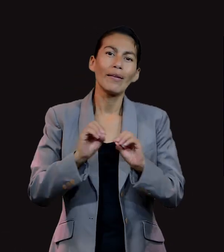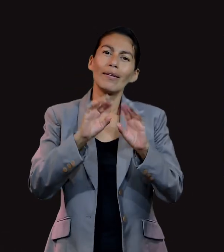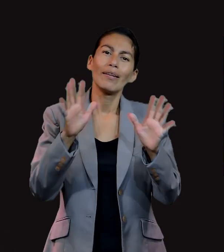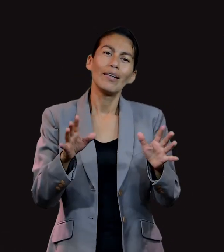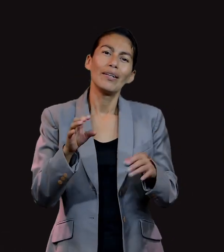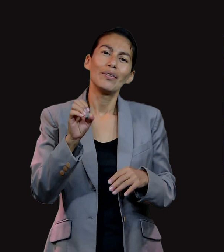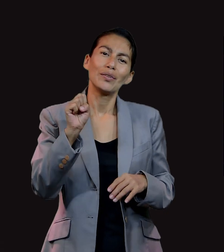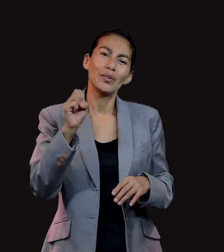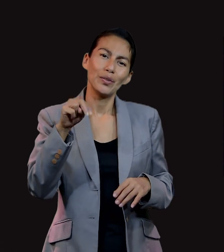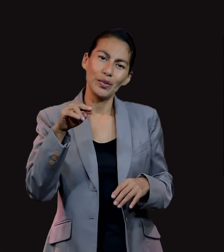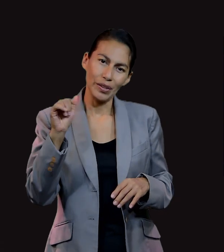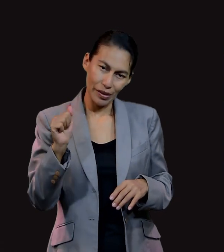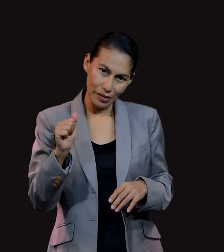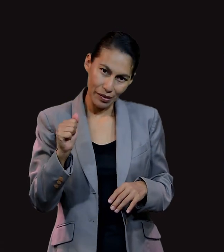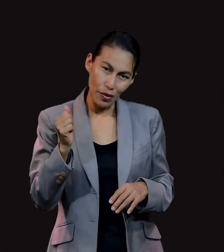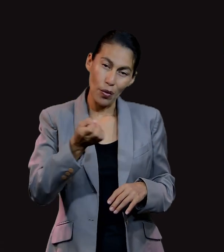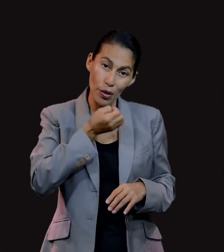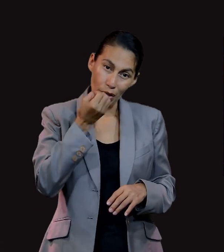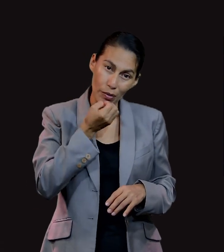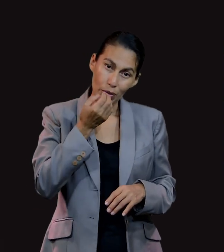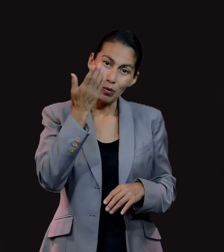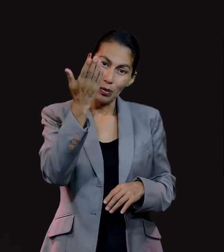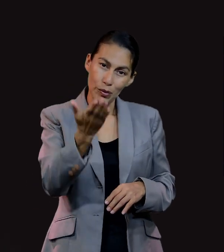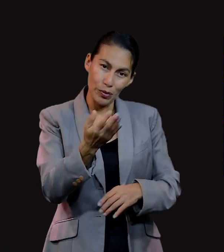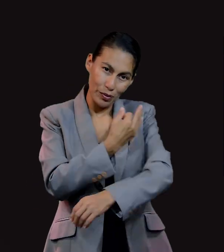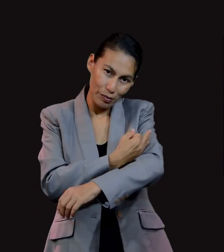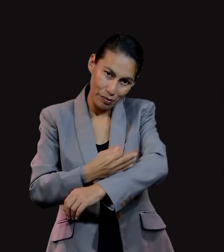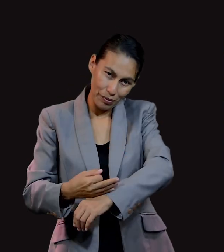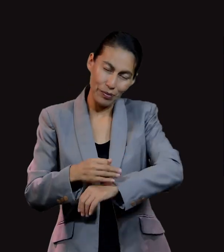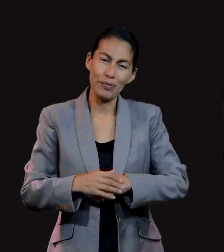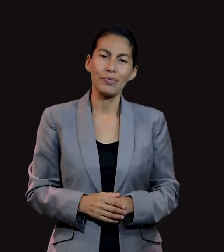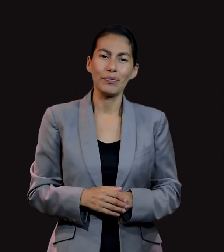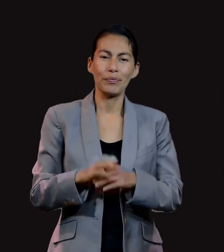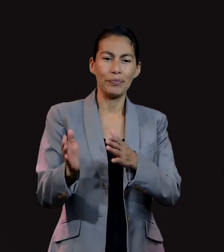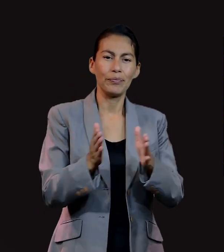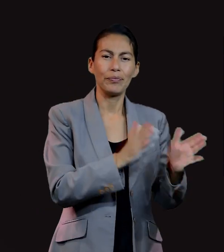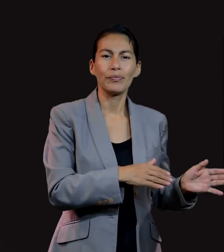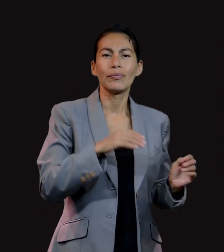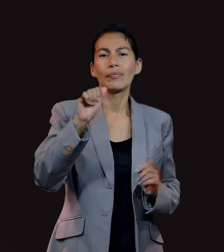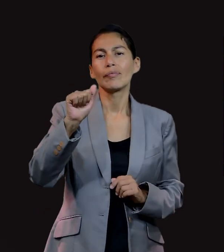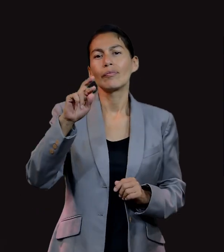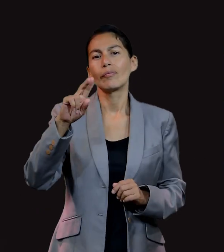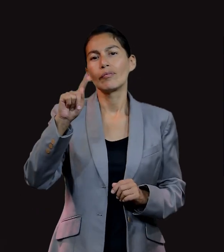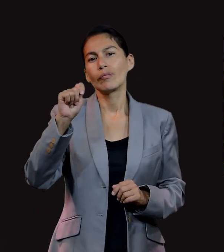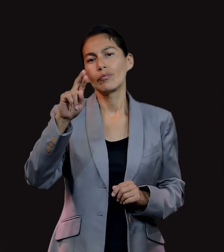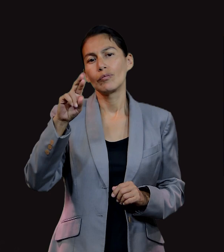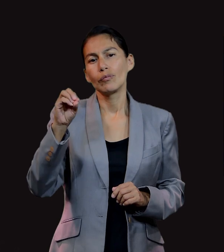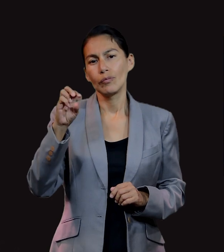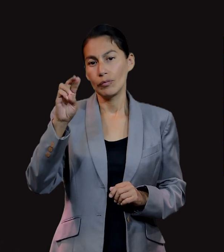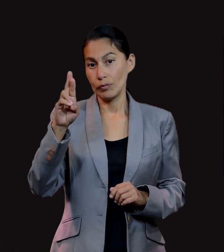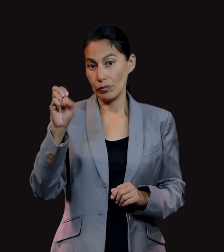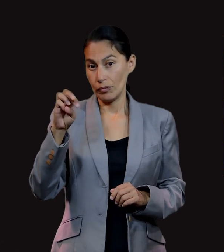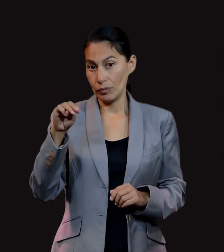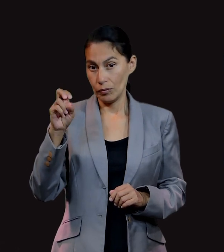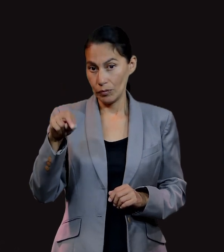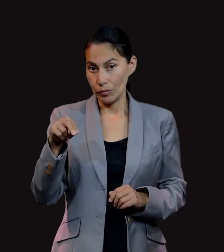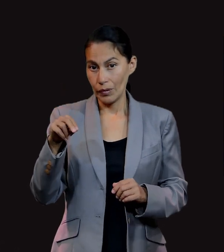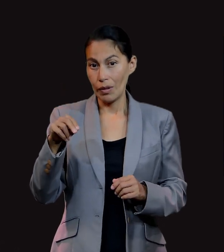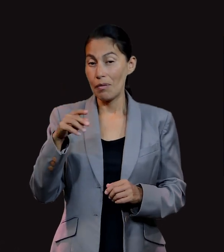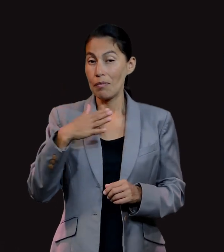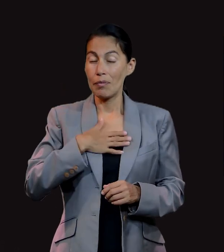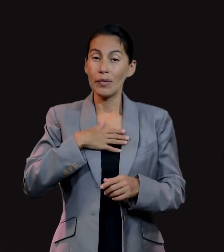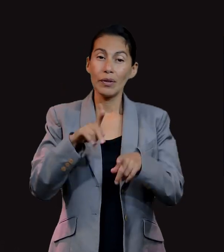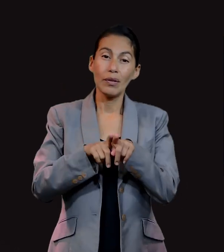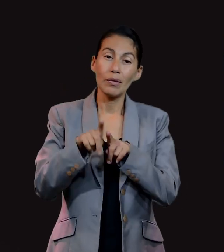Sonia Por esta importante petición de unidad por tu familia Arturo Ramón Buenas noches Doy gracias a Dios Por